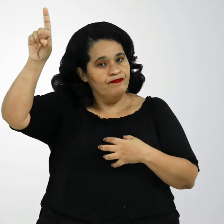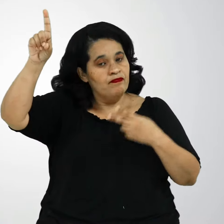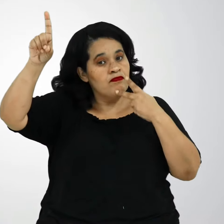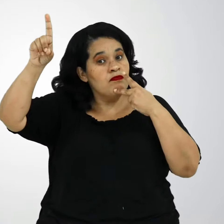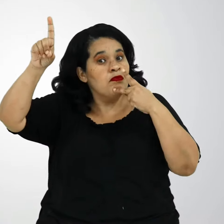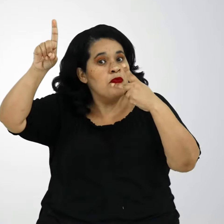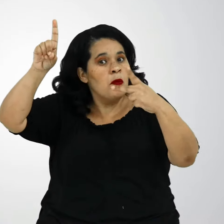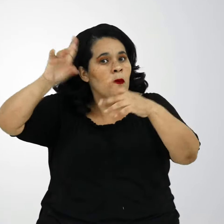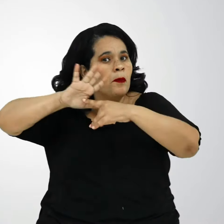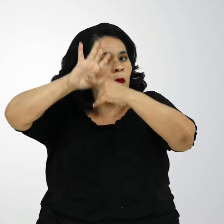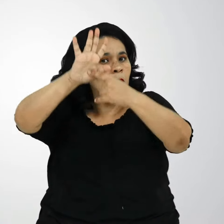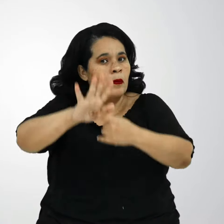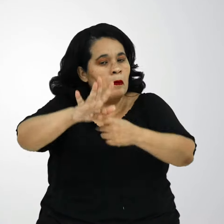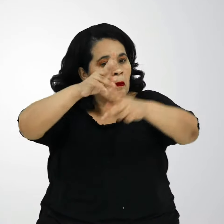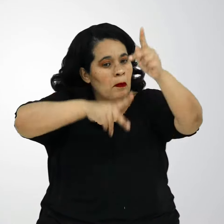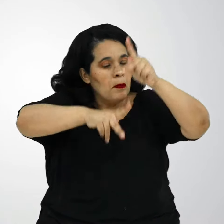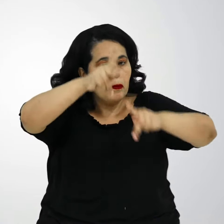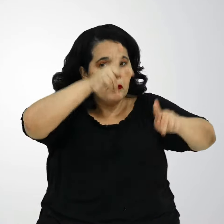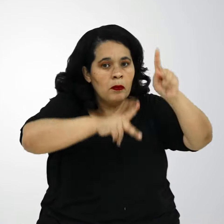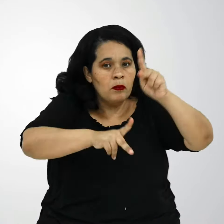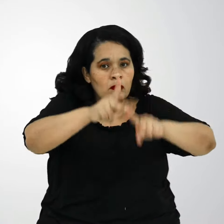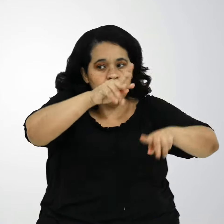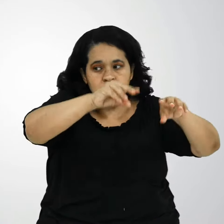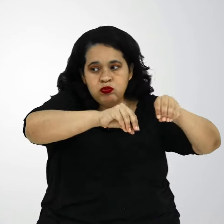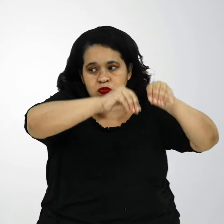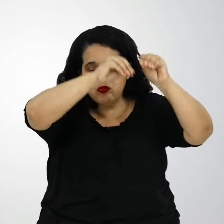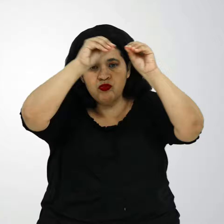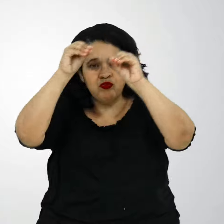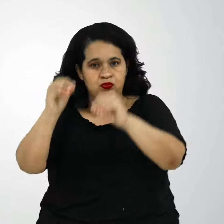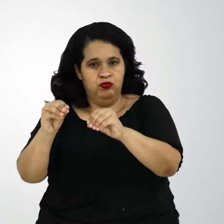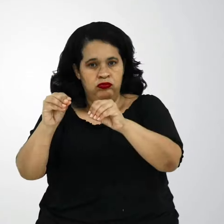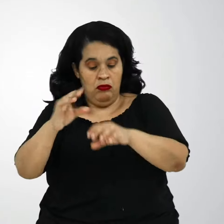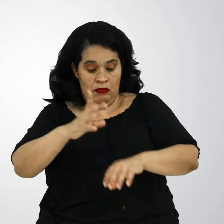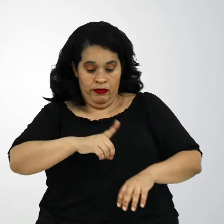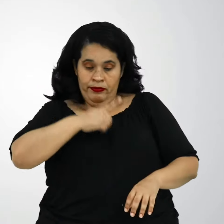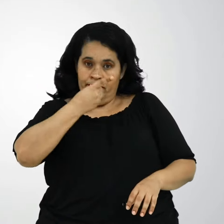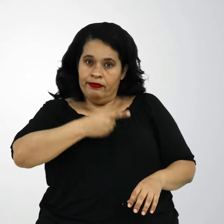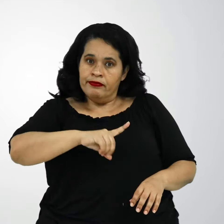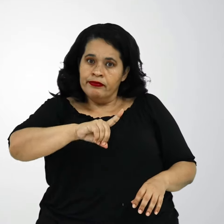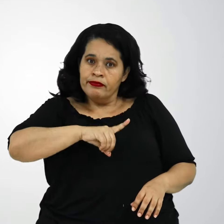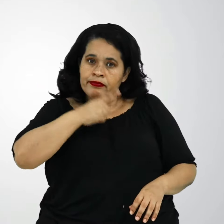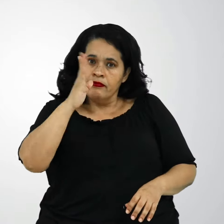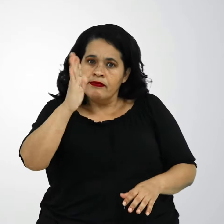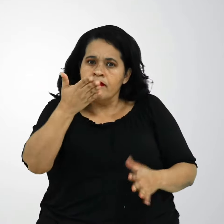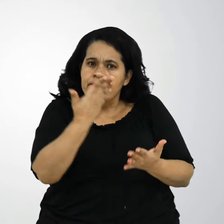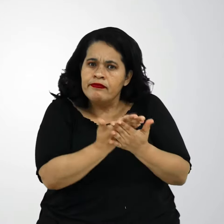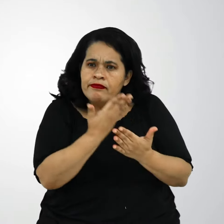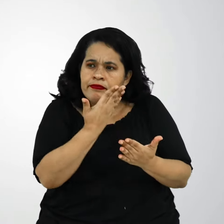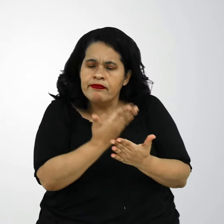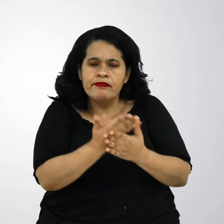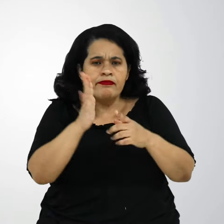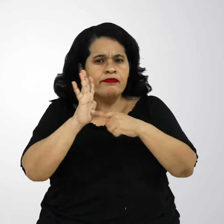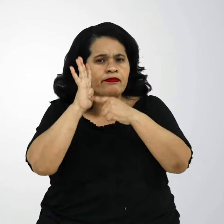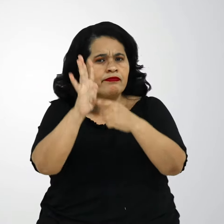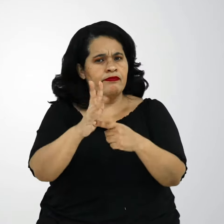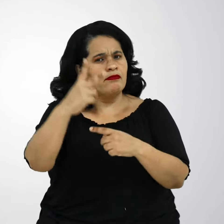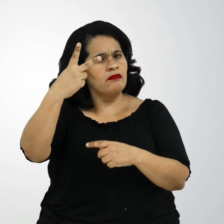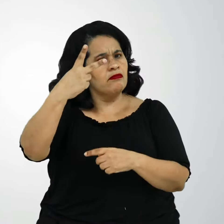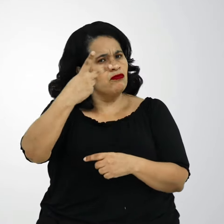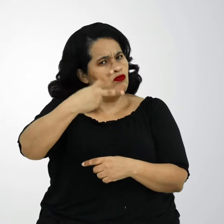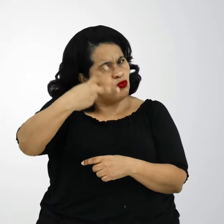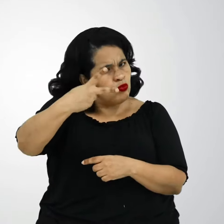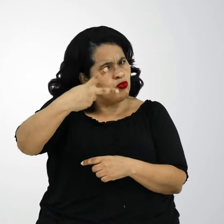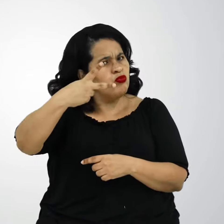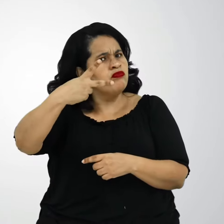o povo de volta. Então, Daniel, que era um estudioso de Jeremias, ele sabia que tinha 2 sinais importantes que